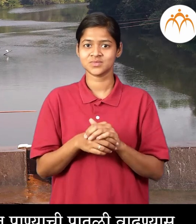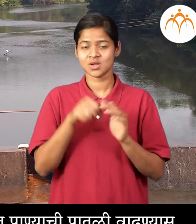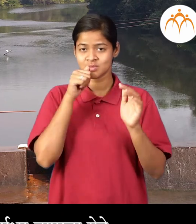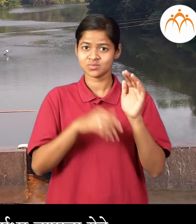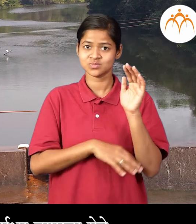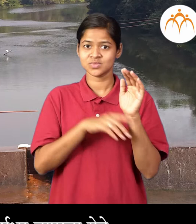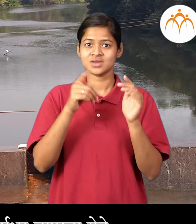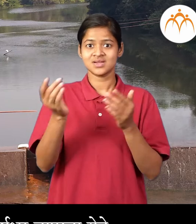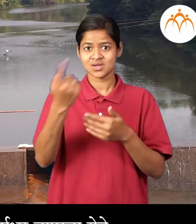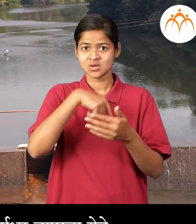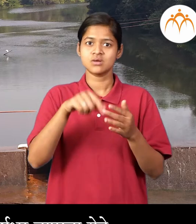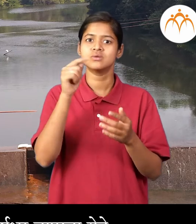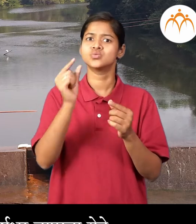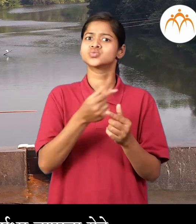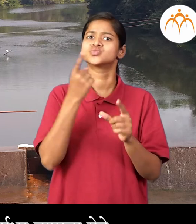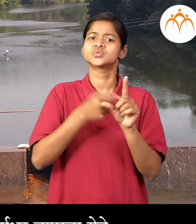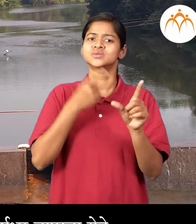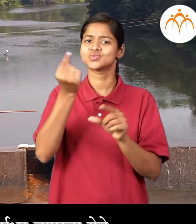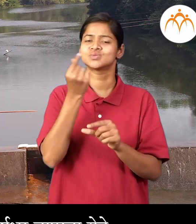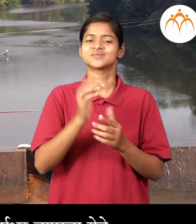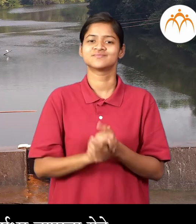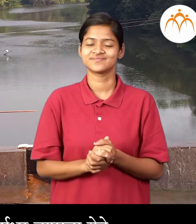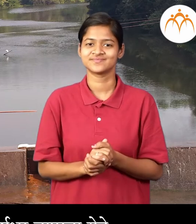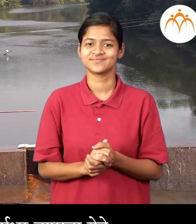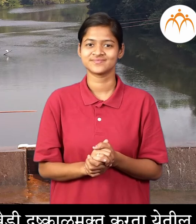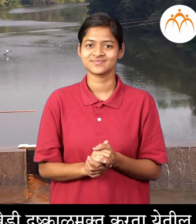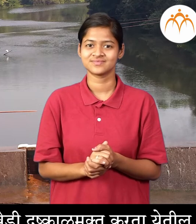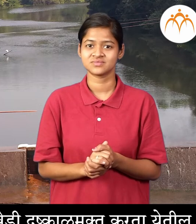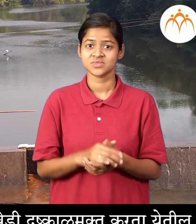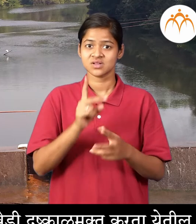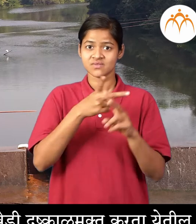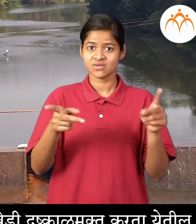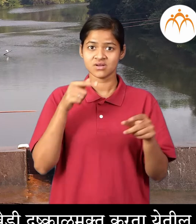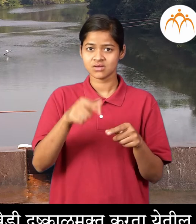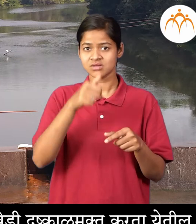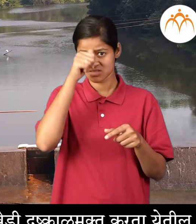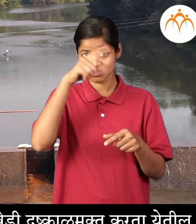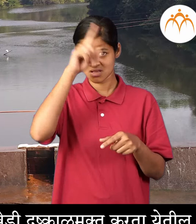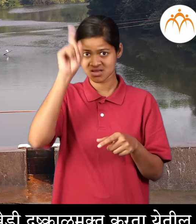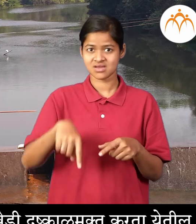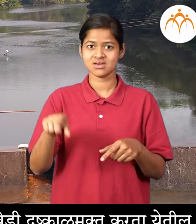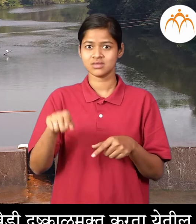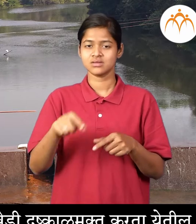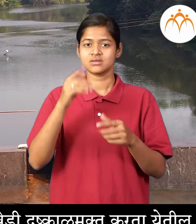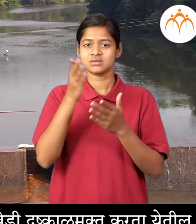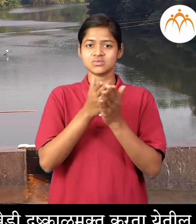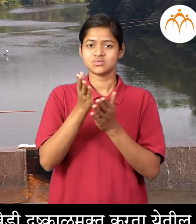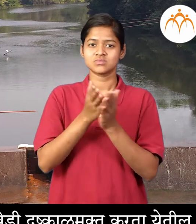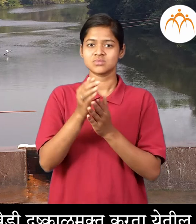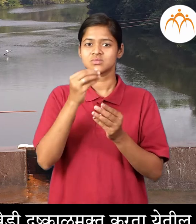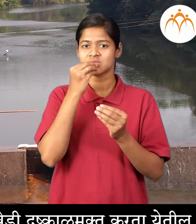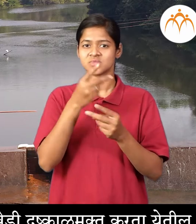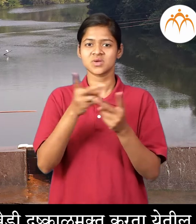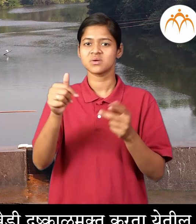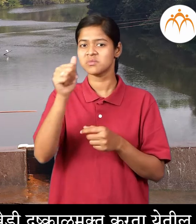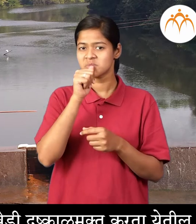हे साठव लेला पाणी पूर्ण वर्ष भर वापरतायते। या पध्धती वापरुन भारतातील अनेक खेडी दुशकाल